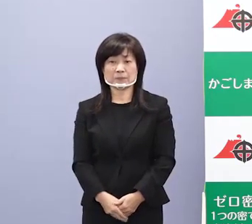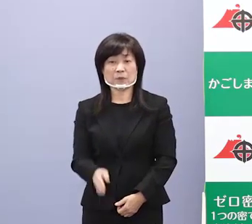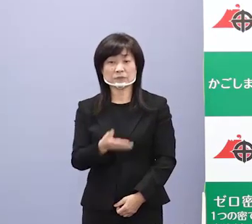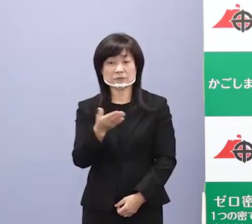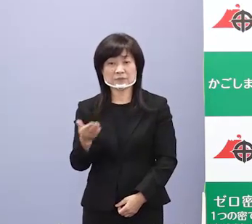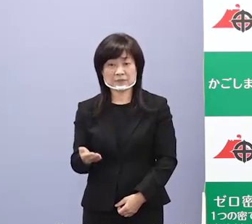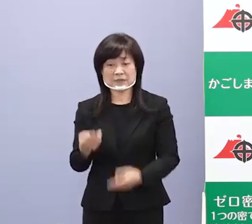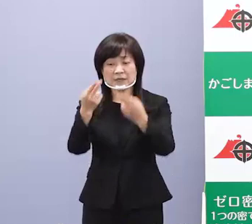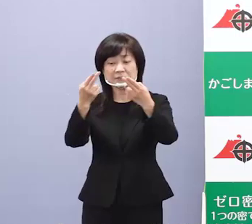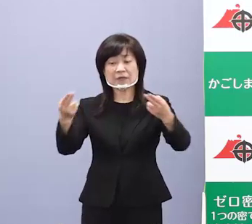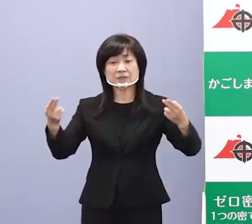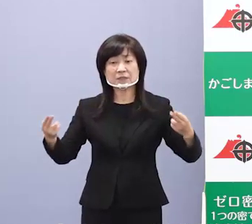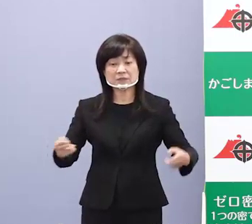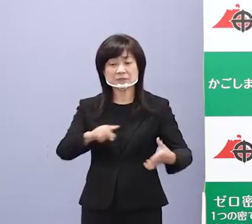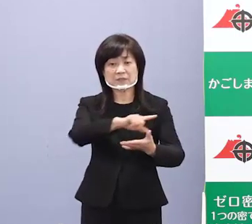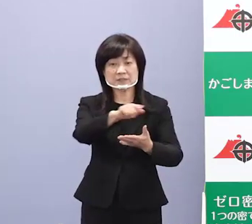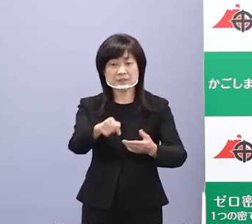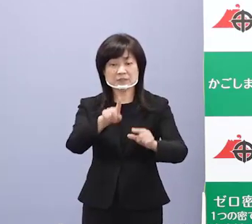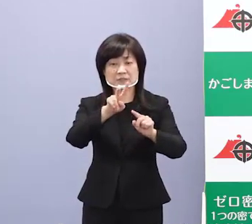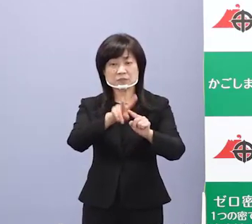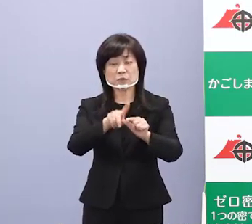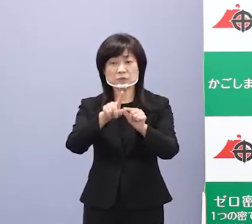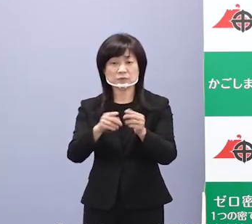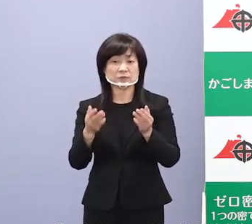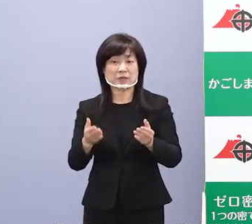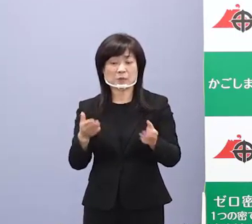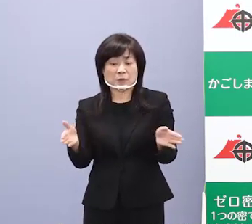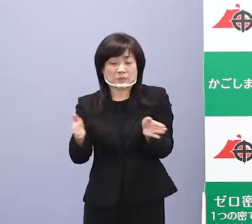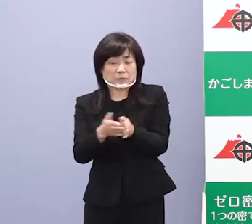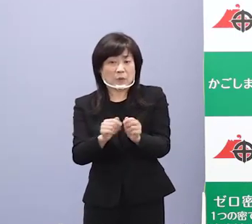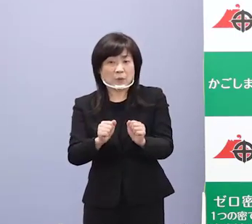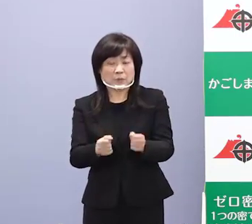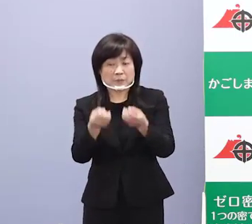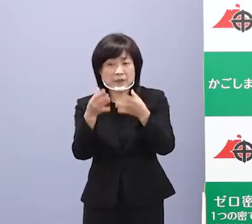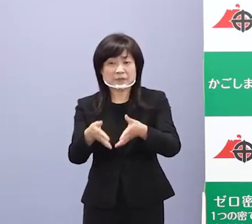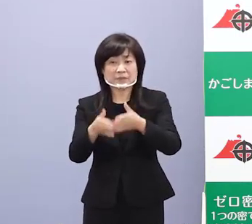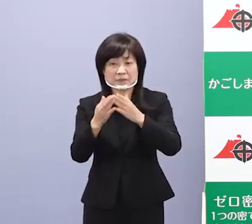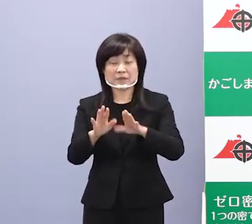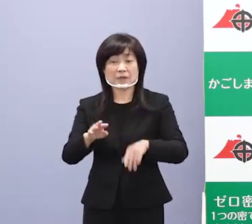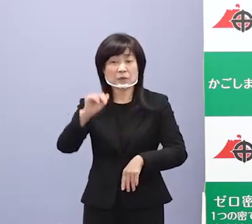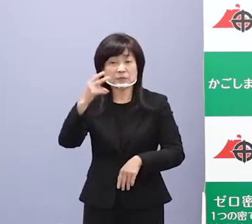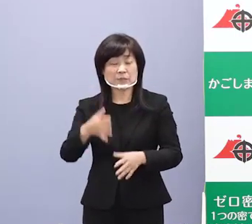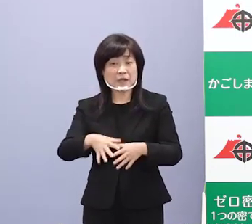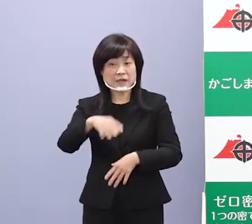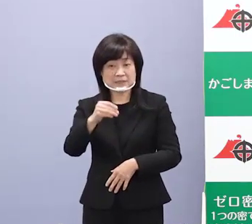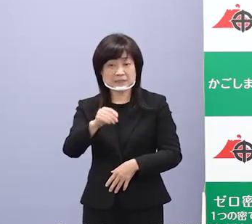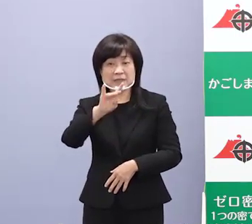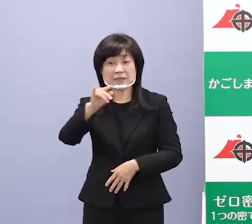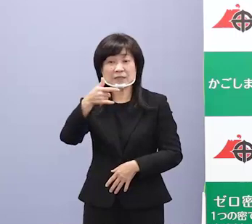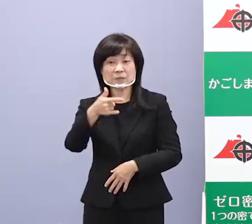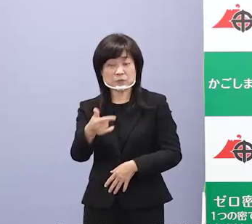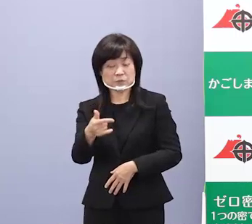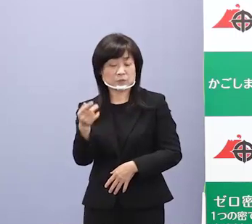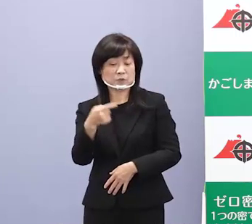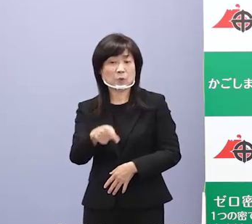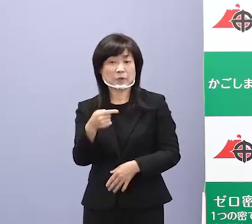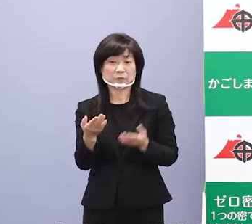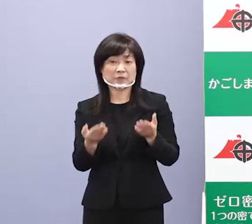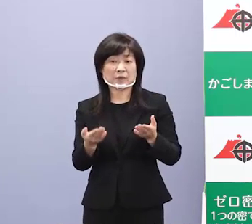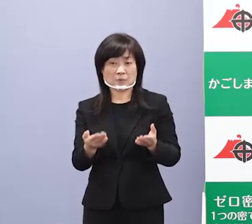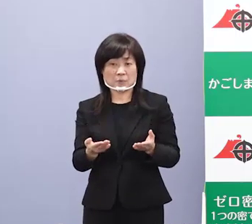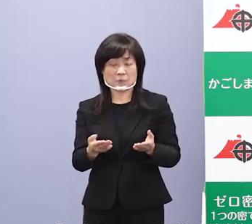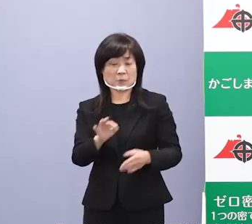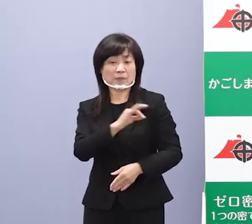次に桜島地域の小中学校を統合して新設する本市初となる義務教育学校の校名